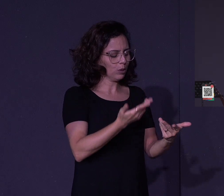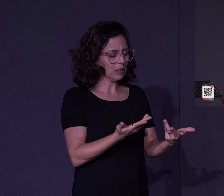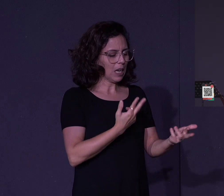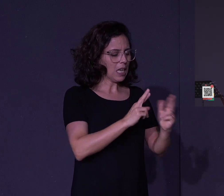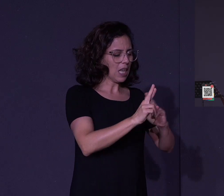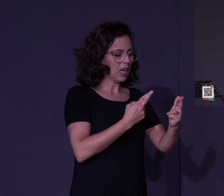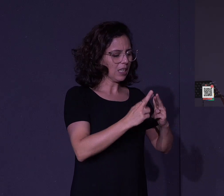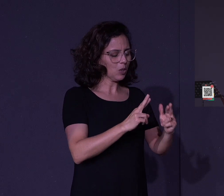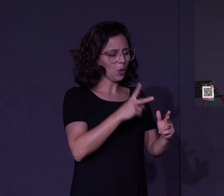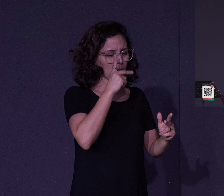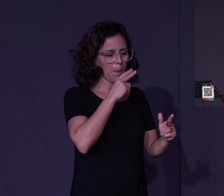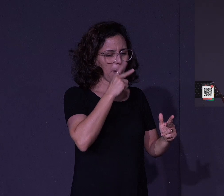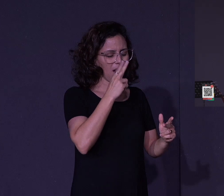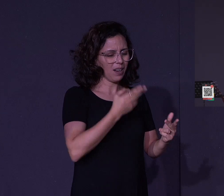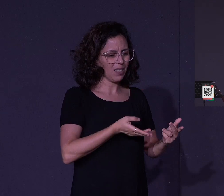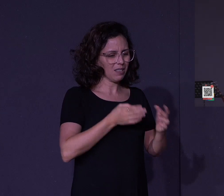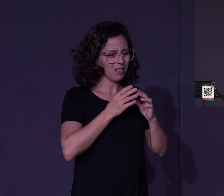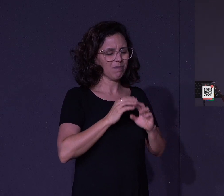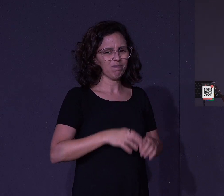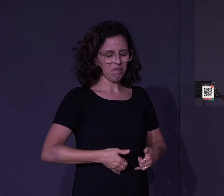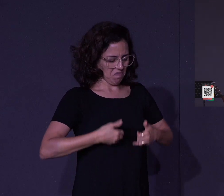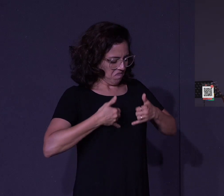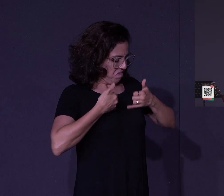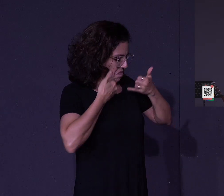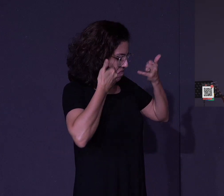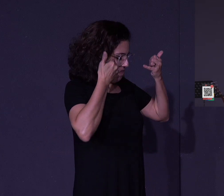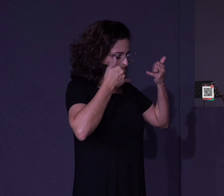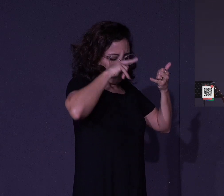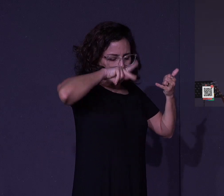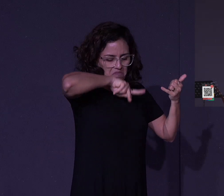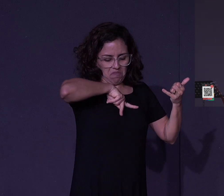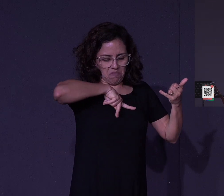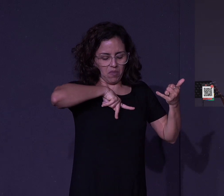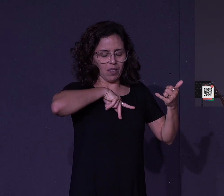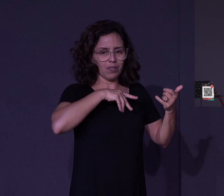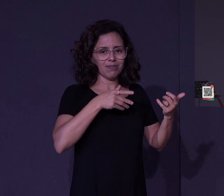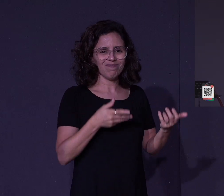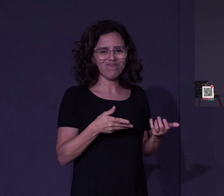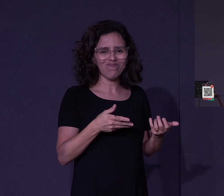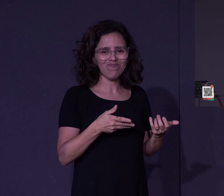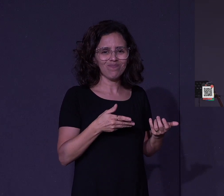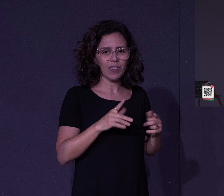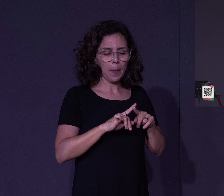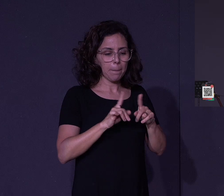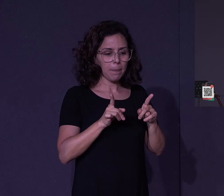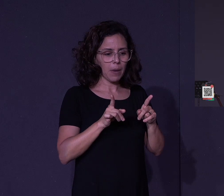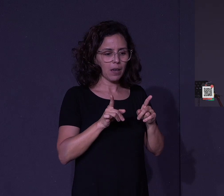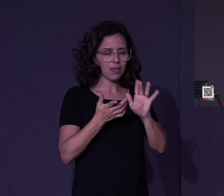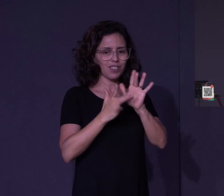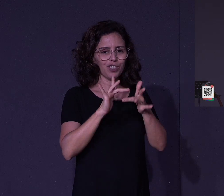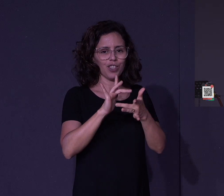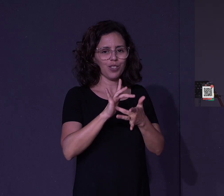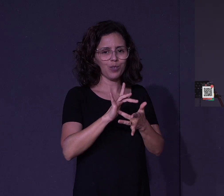unilaterais e egoístas, é uma bênção. É reconfortante, é gracioso saber pela palavra que Jesus